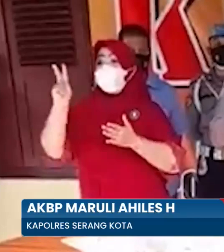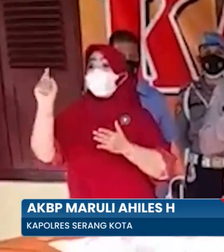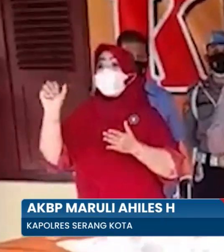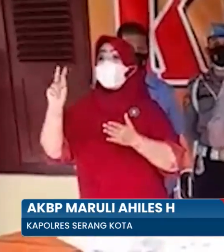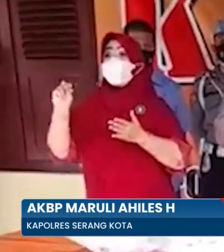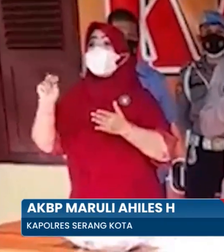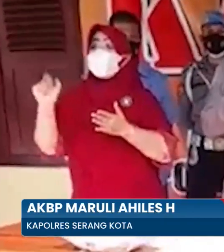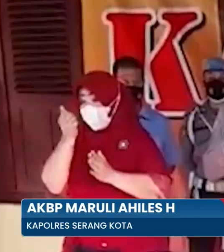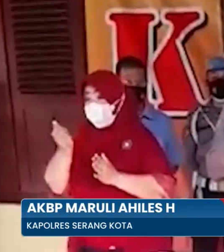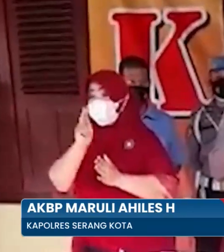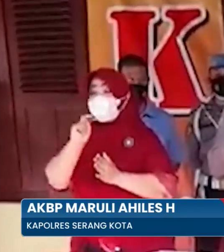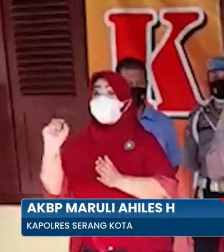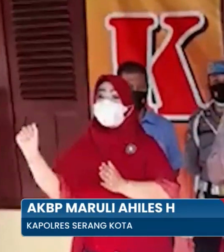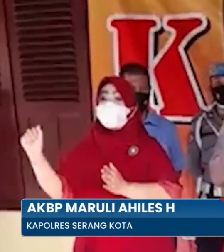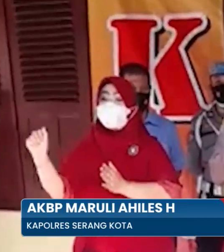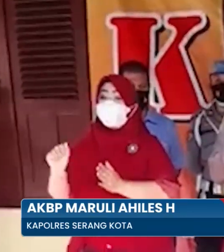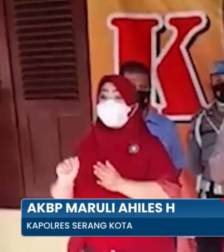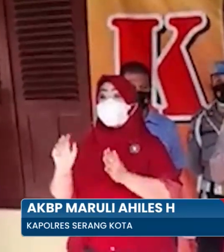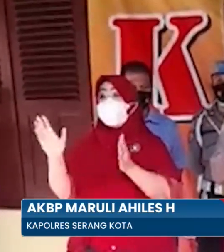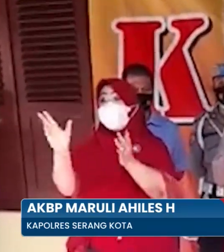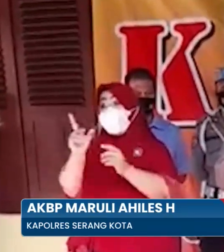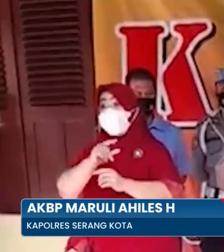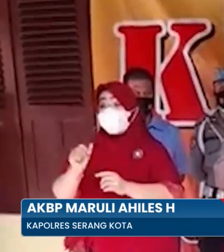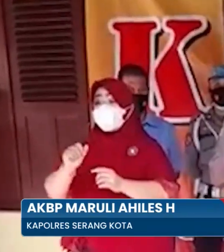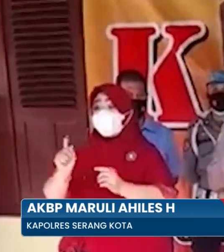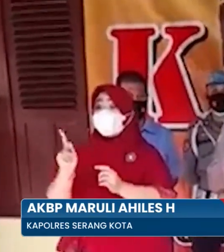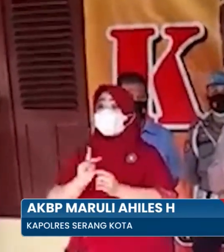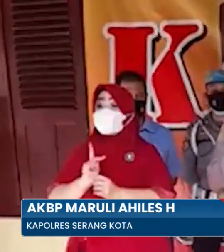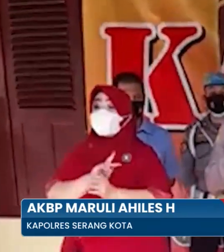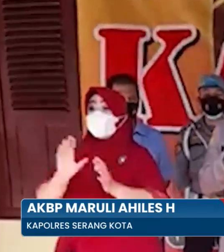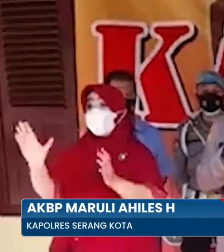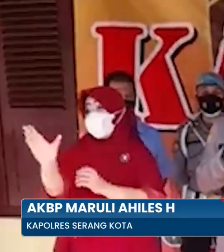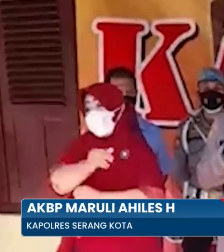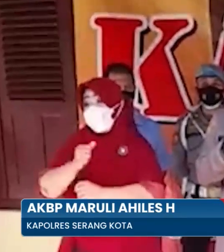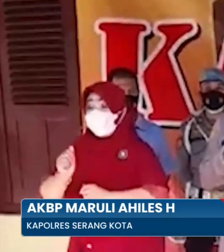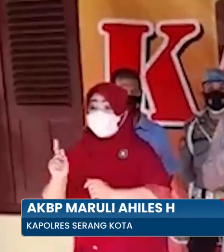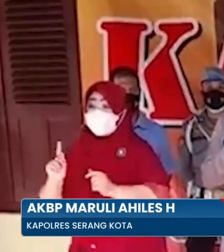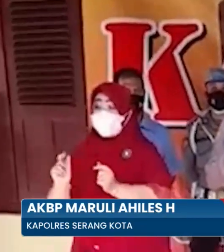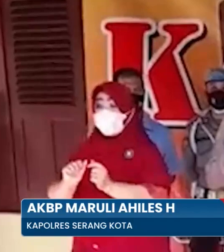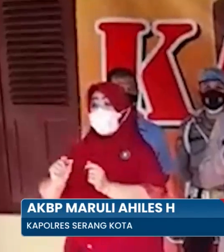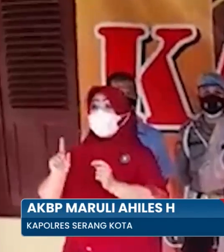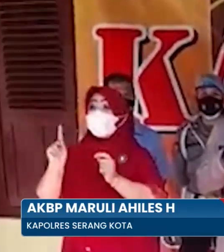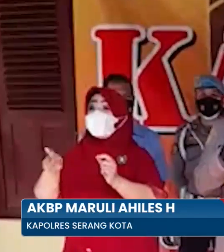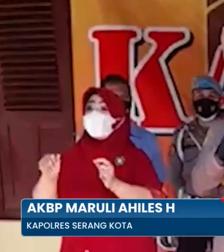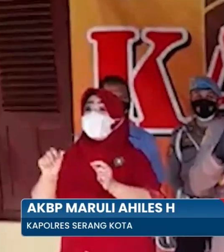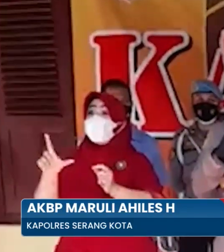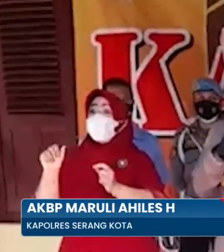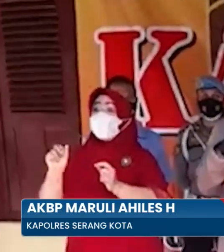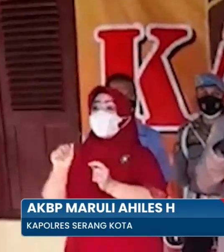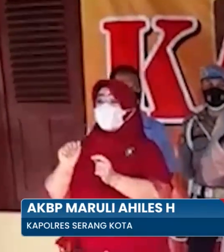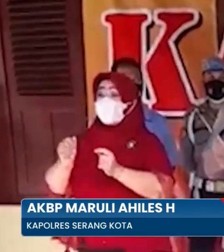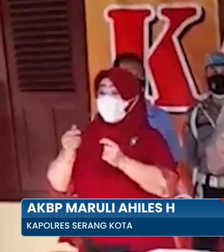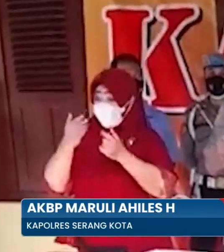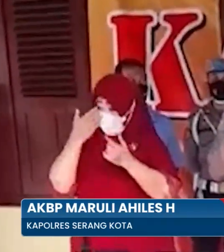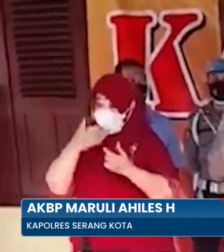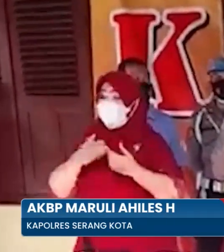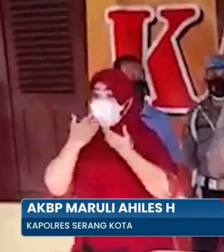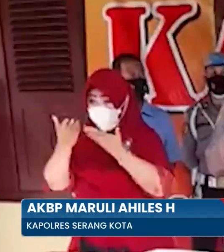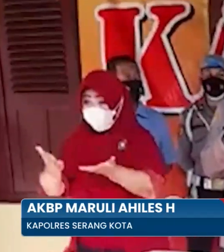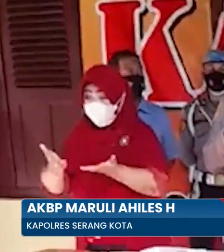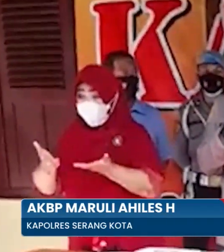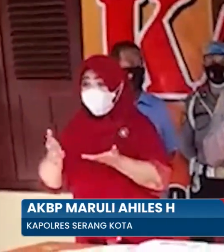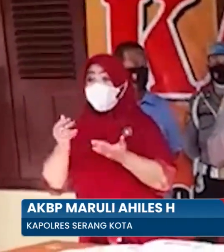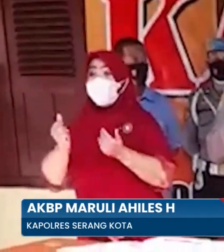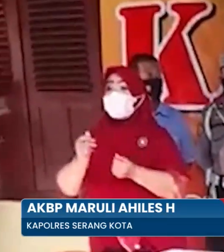positif hamil kita langsung amankan kita langsung periksa dan pelaku mengakui perbuatan